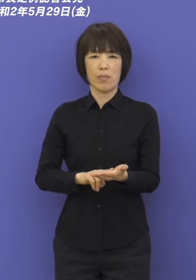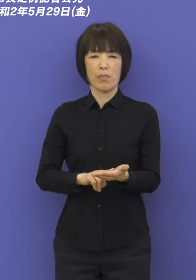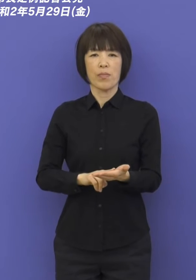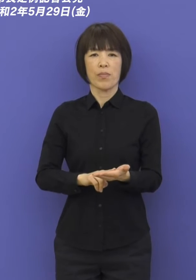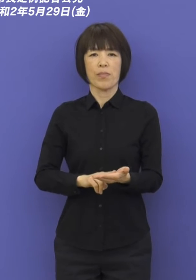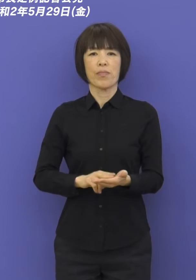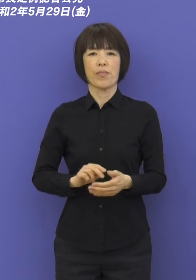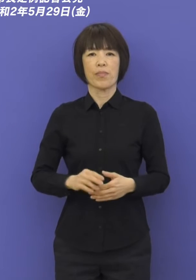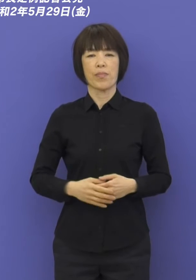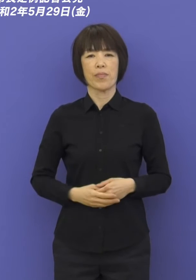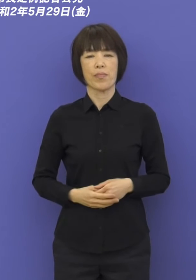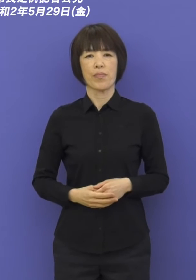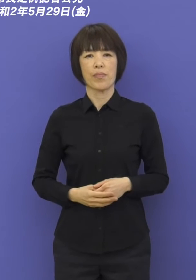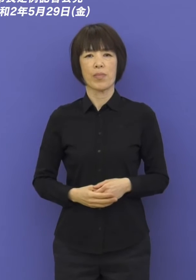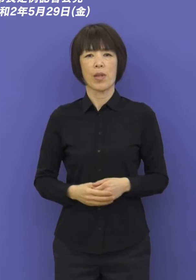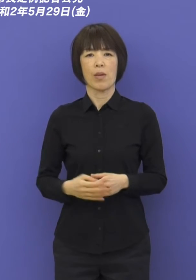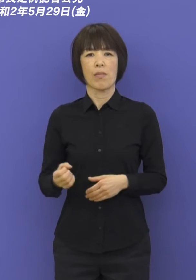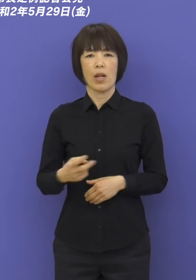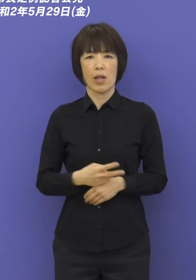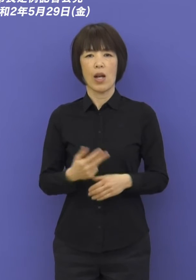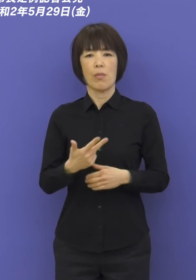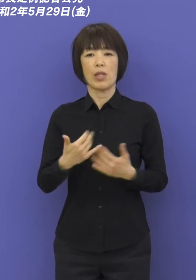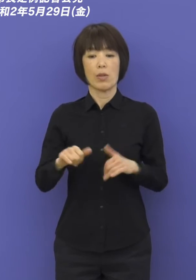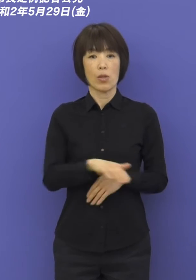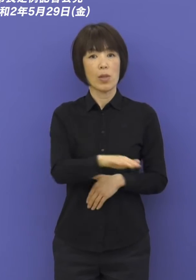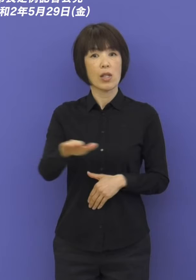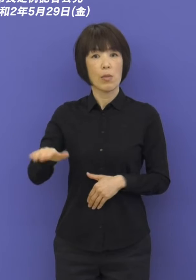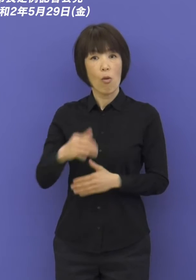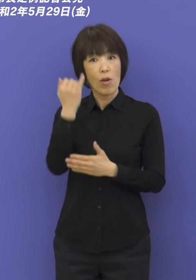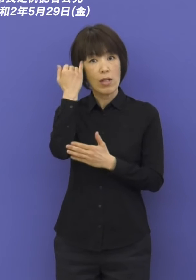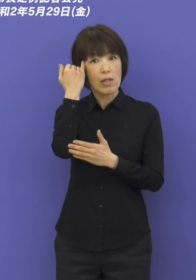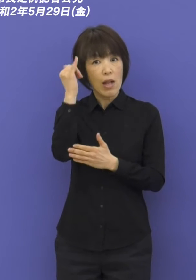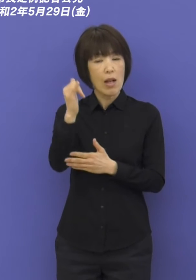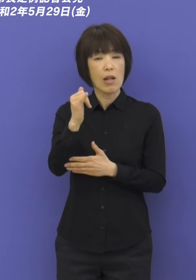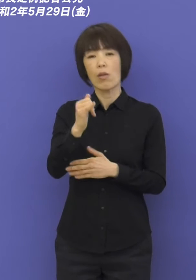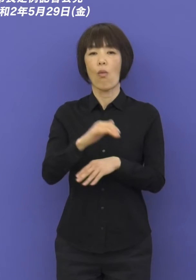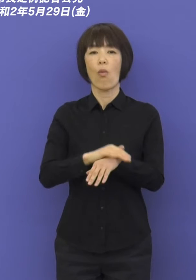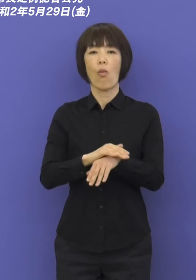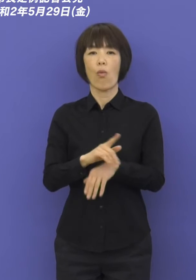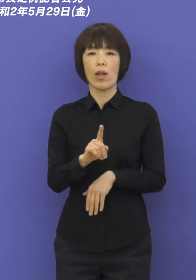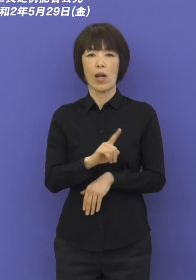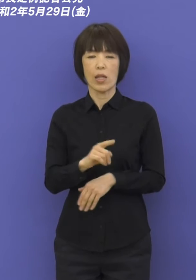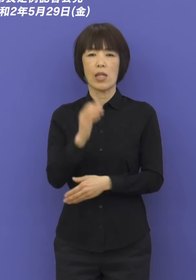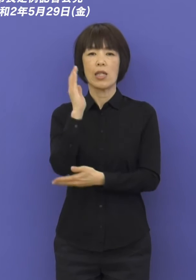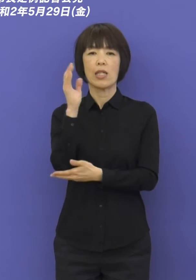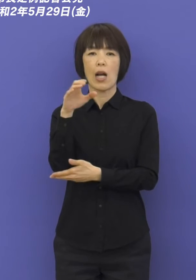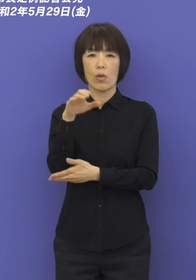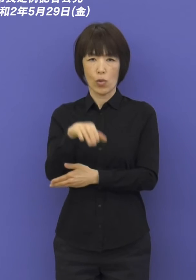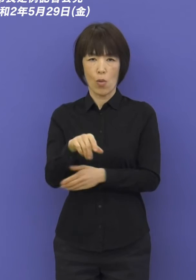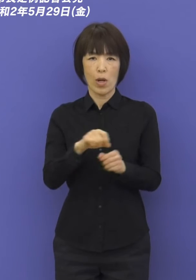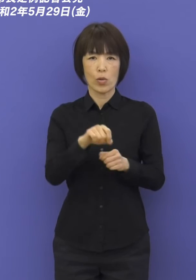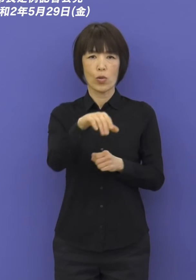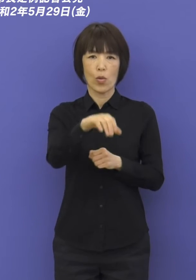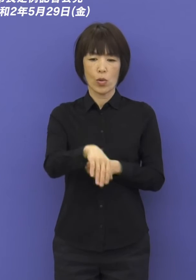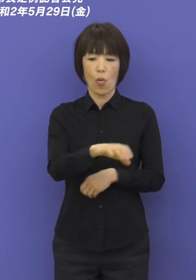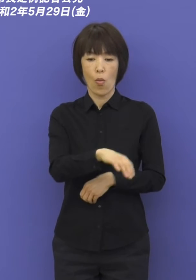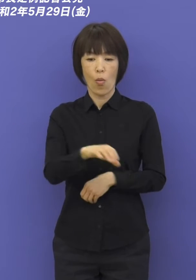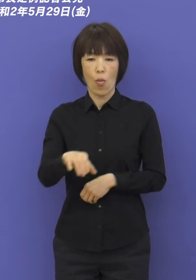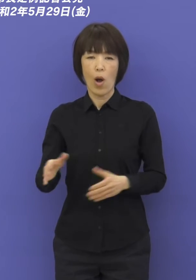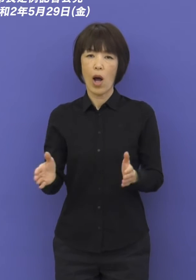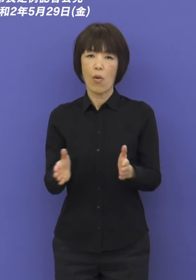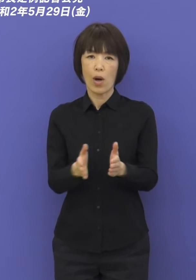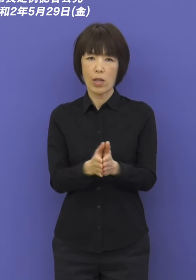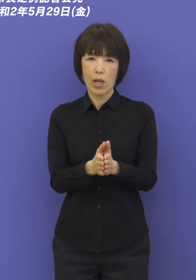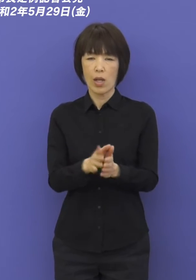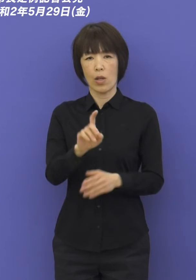ました。なお、市民の皆様からのご意見につきましては、市役所や出張所など、市